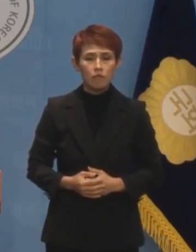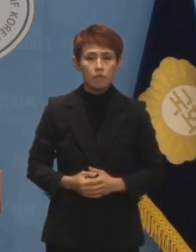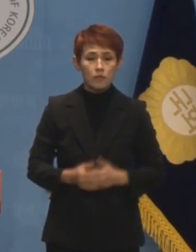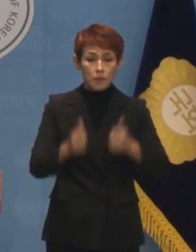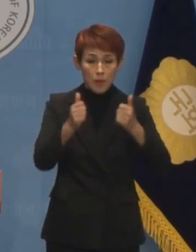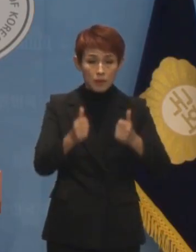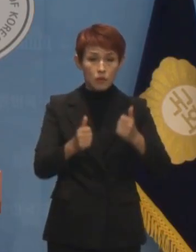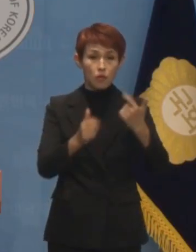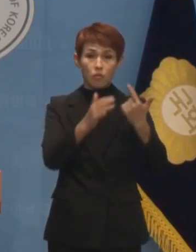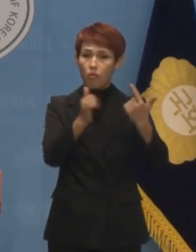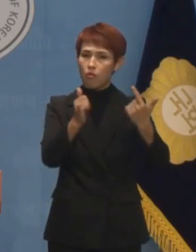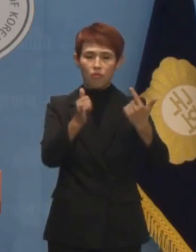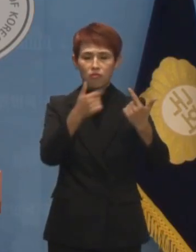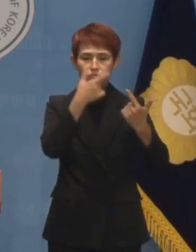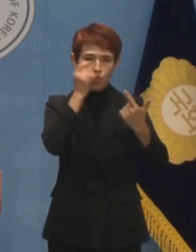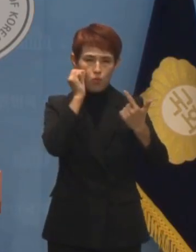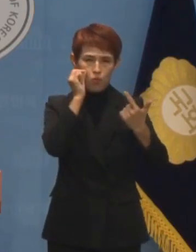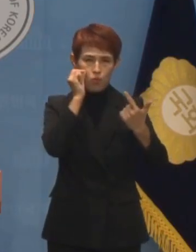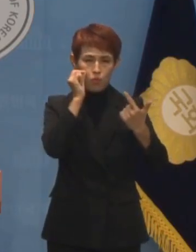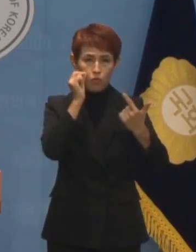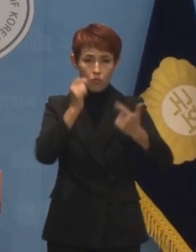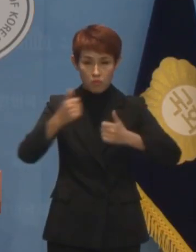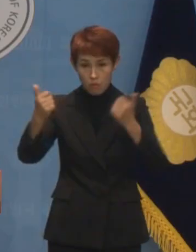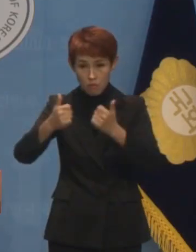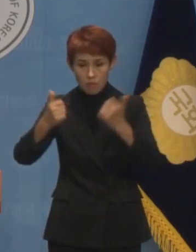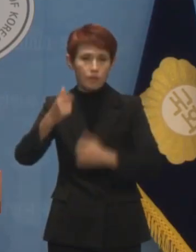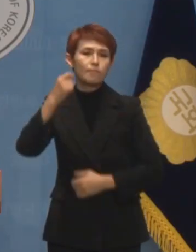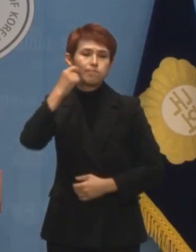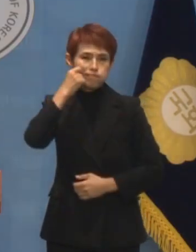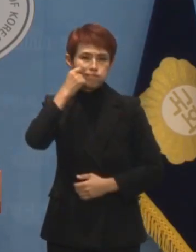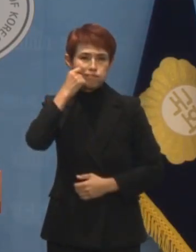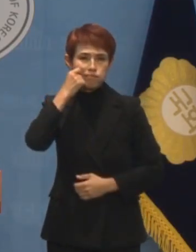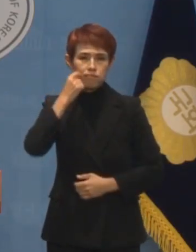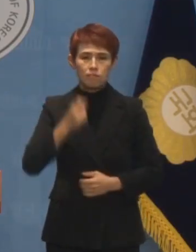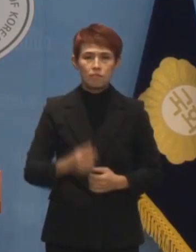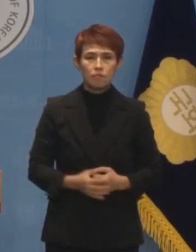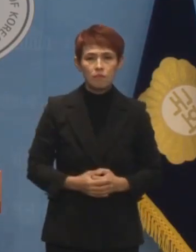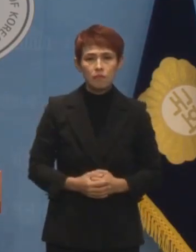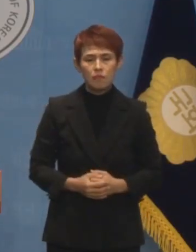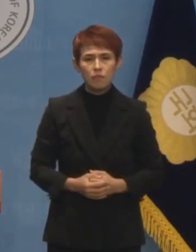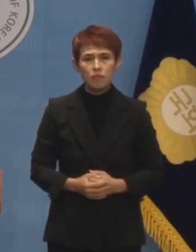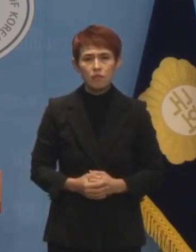재판관 6명으로는 단 한 건도 심리할 수 없습니다.